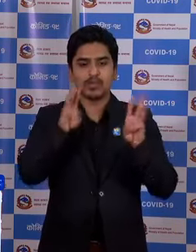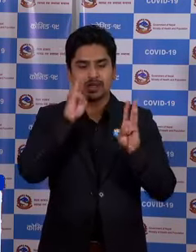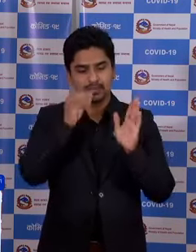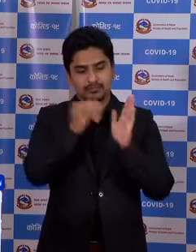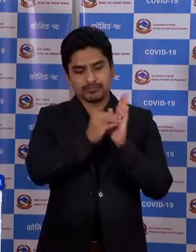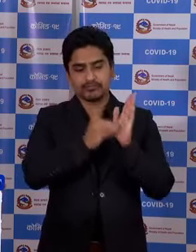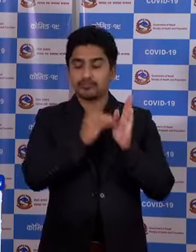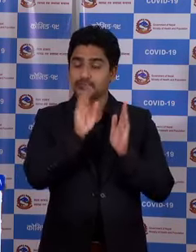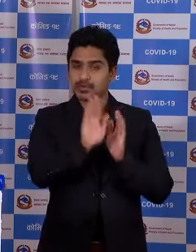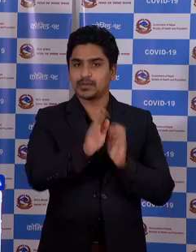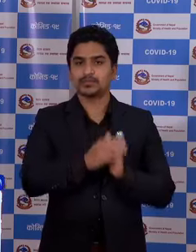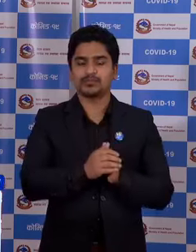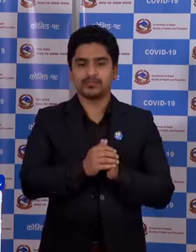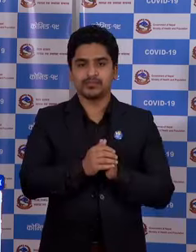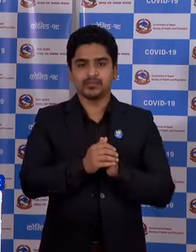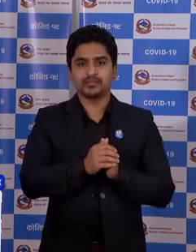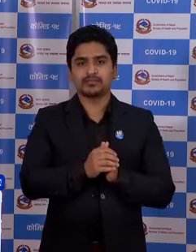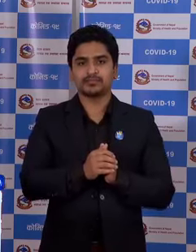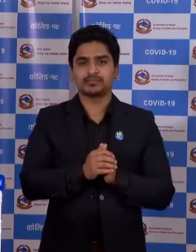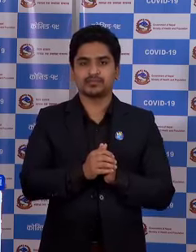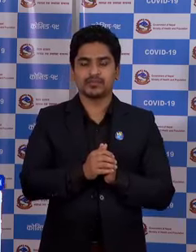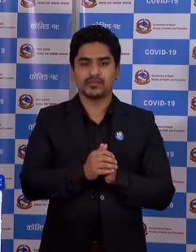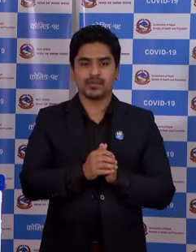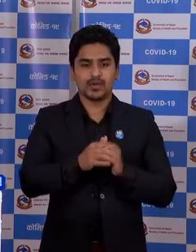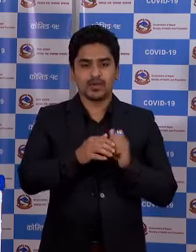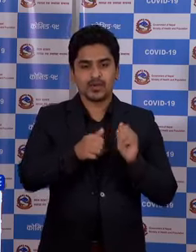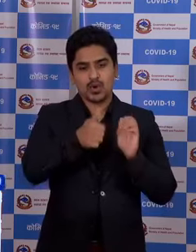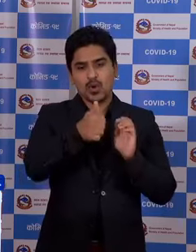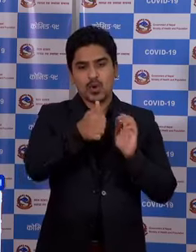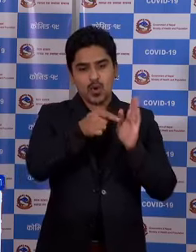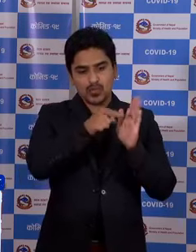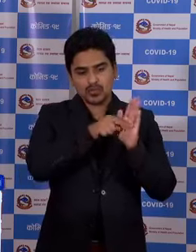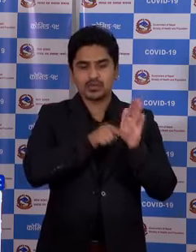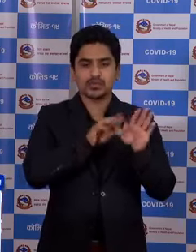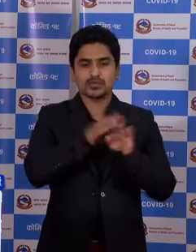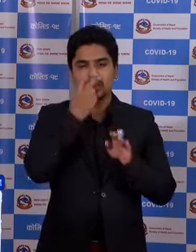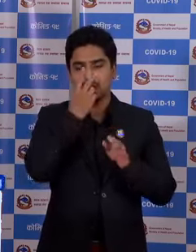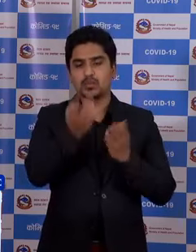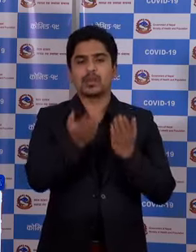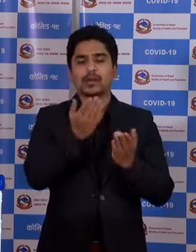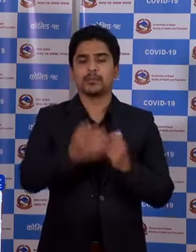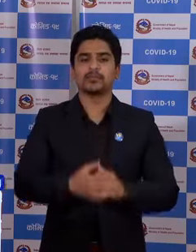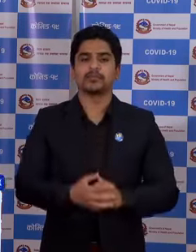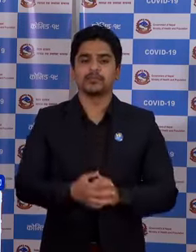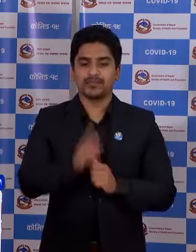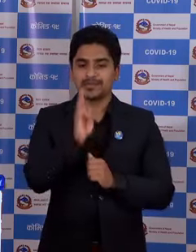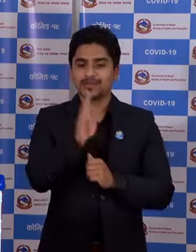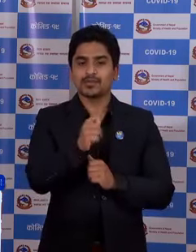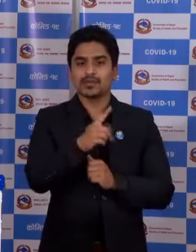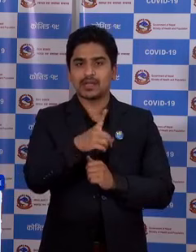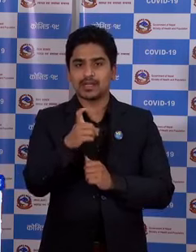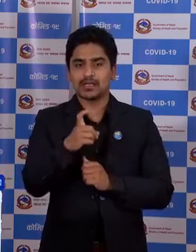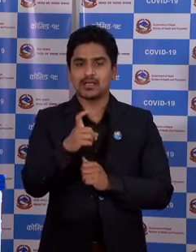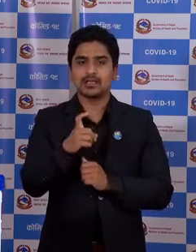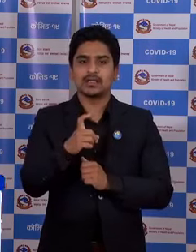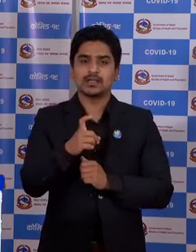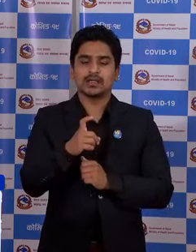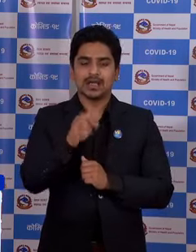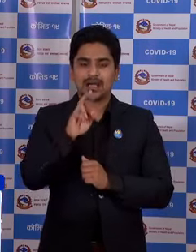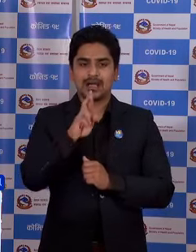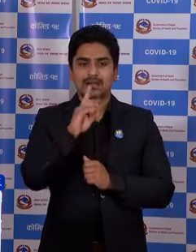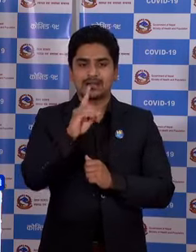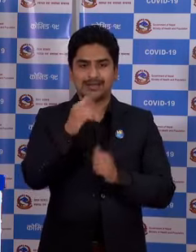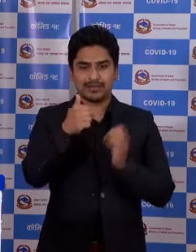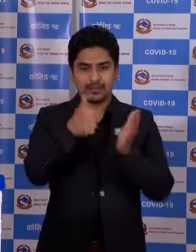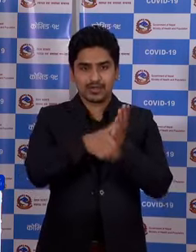वेबसाइटमा छ, सूची राख्नेछौँ, अनुसूचीहरू हेर्नुहोला। यसको लागि